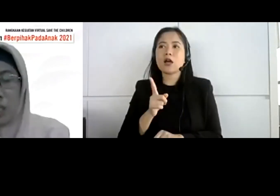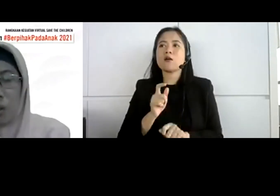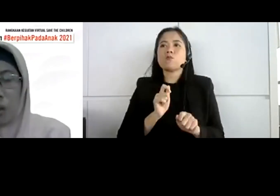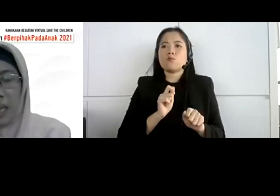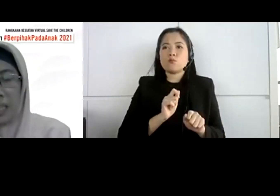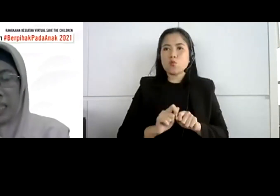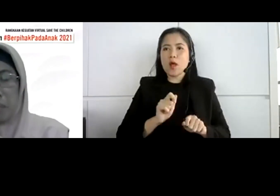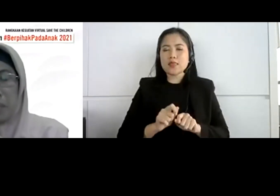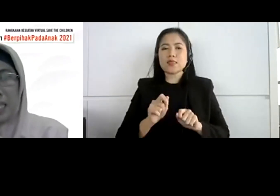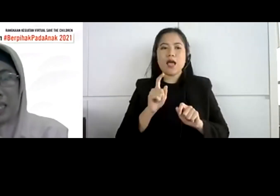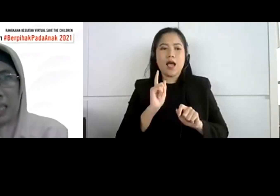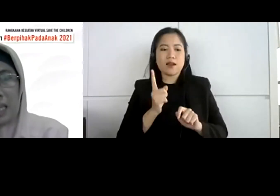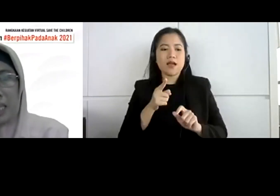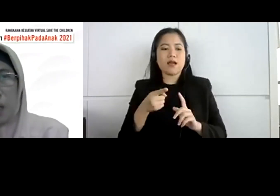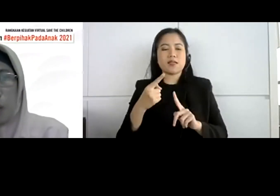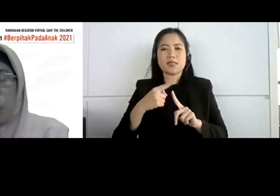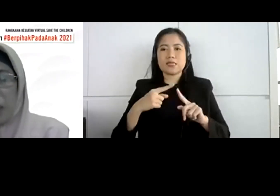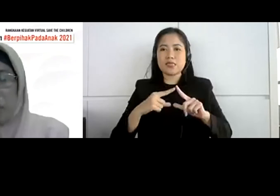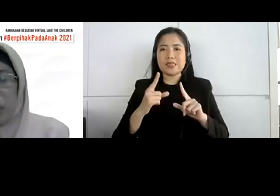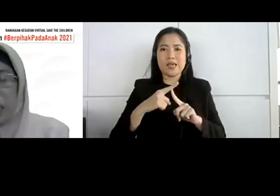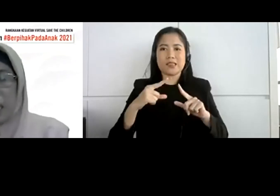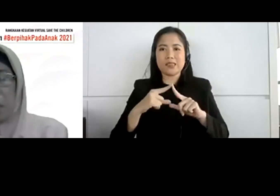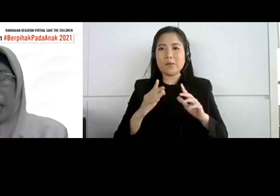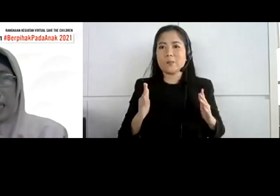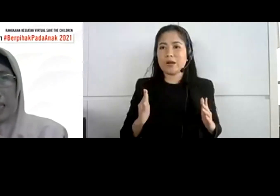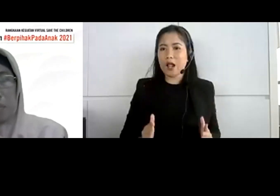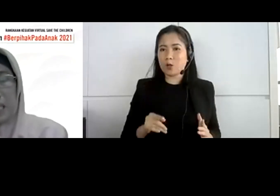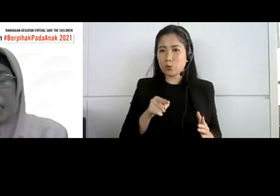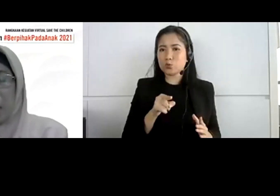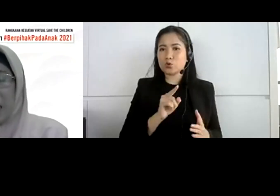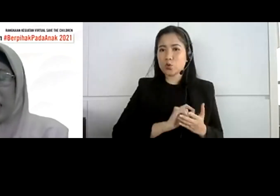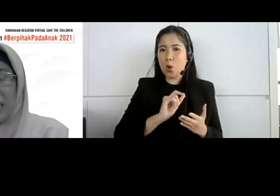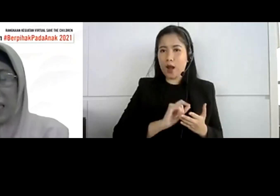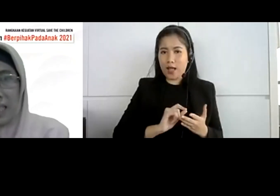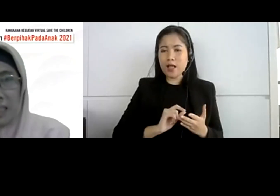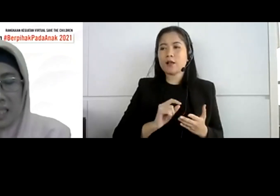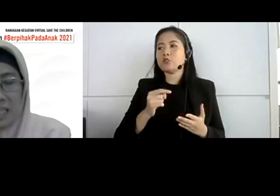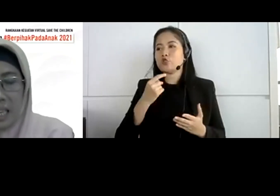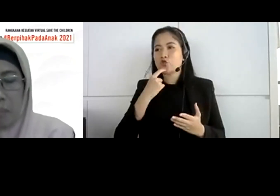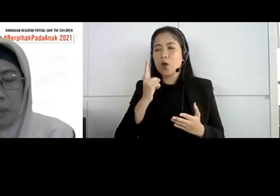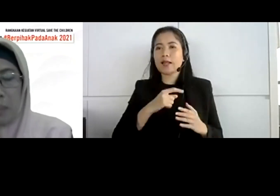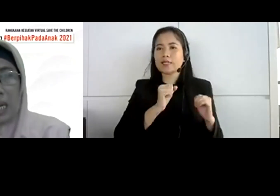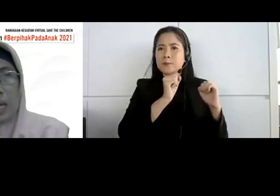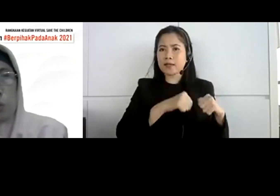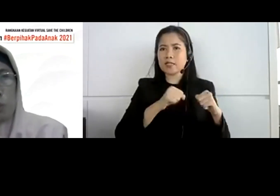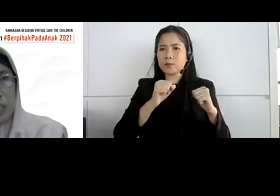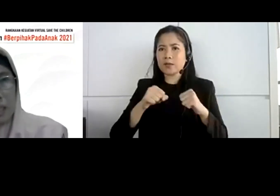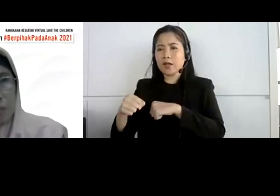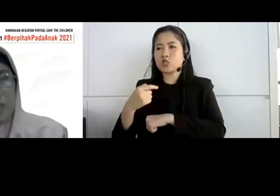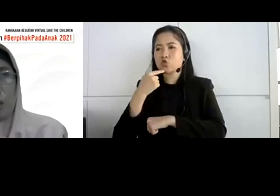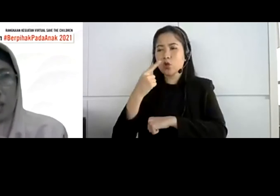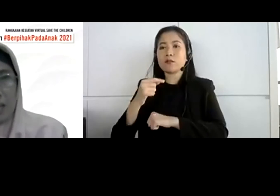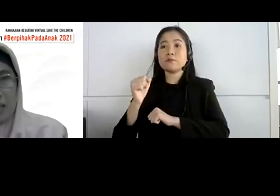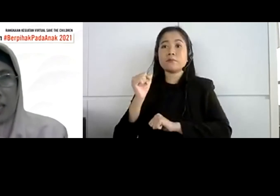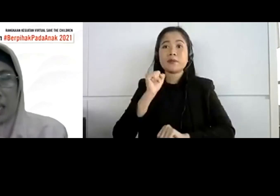perilaku sekolah yang berisikan poin-poin kesepakatan bersama tentang tata cara berperilaku positif